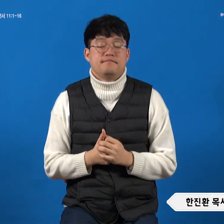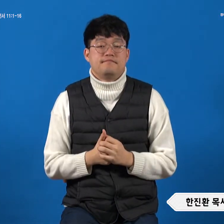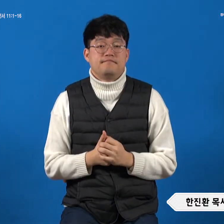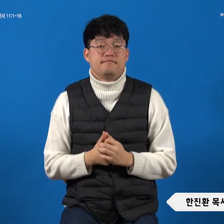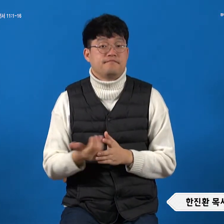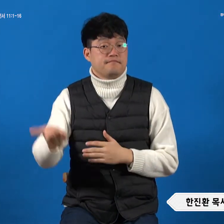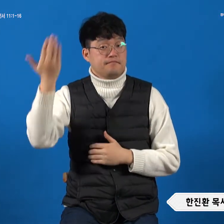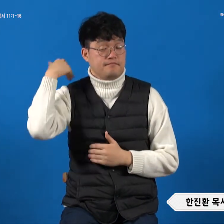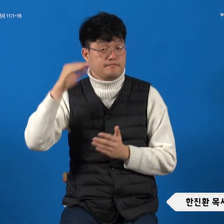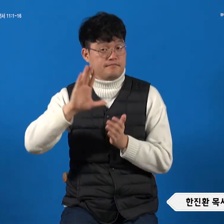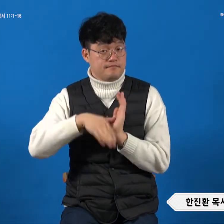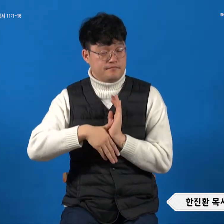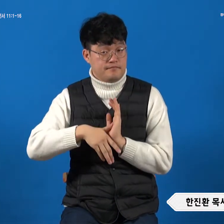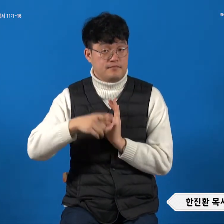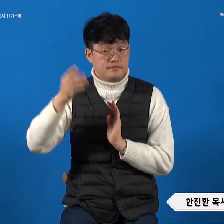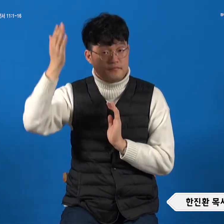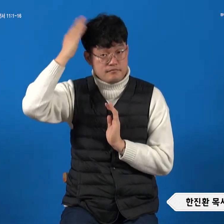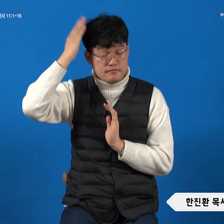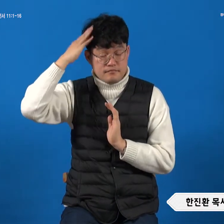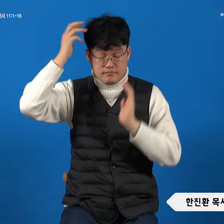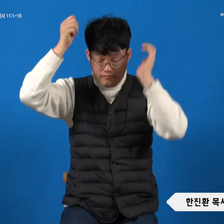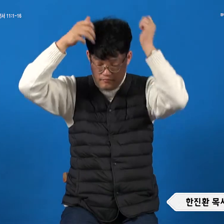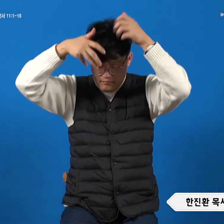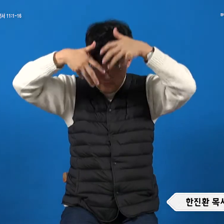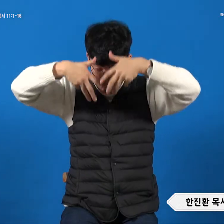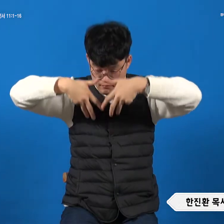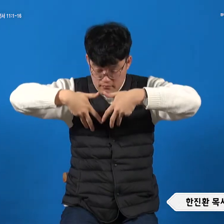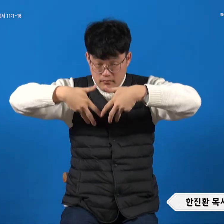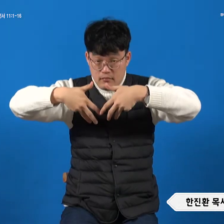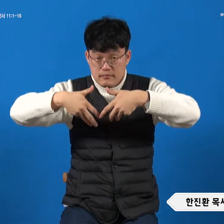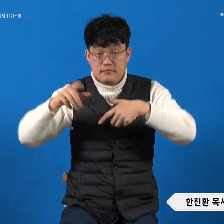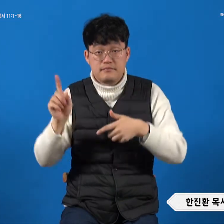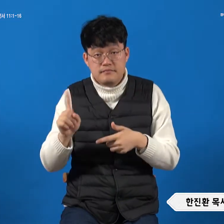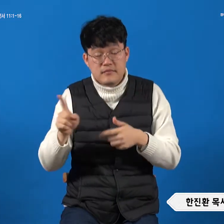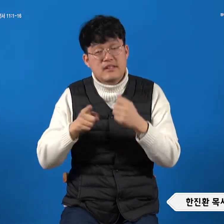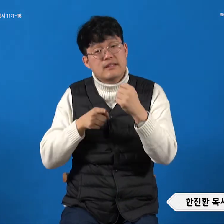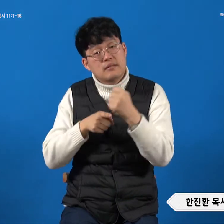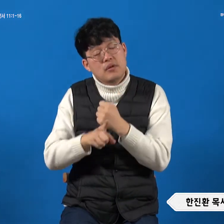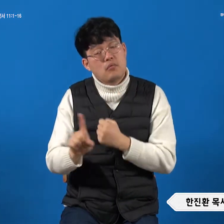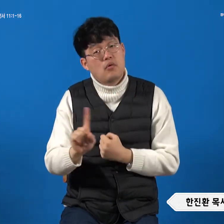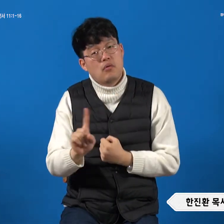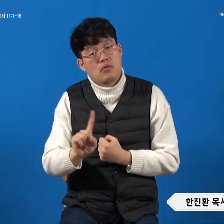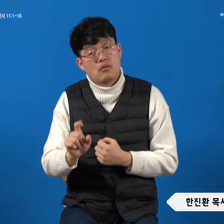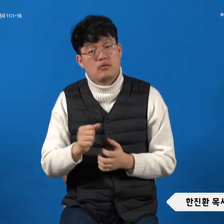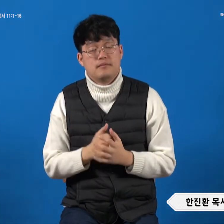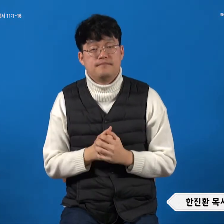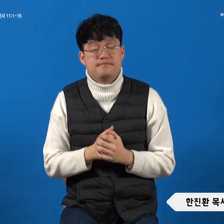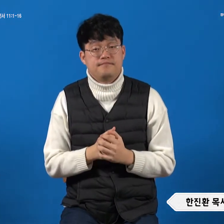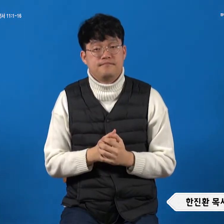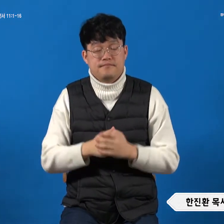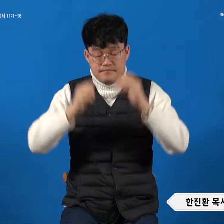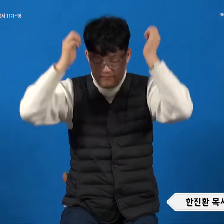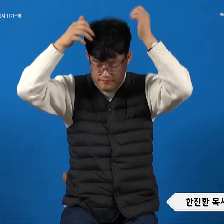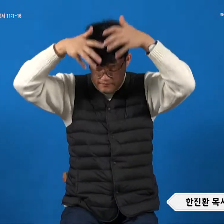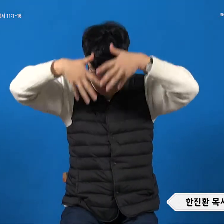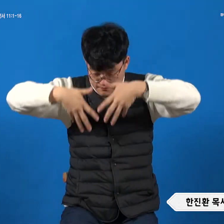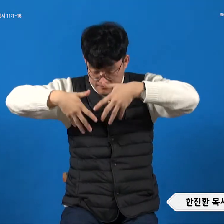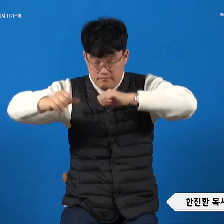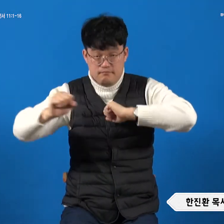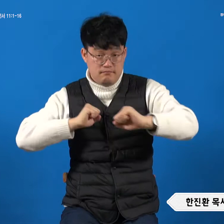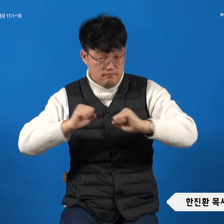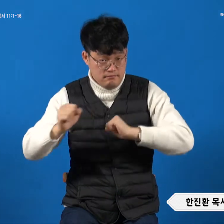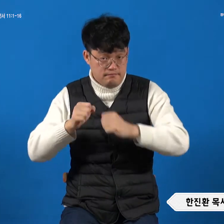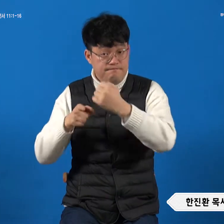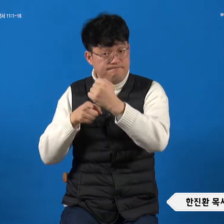몰라서입니다. 그 당시에 노을을 쓰는 그 의미가 뭔가,